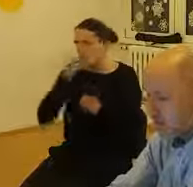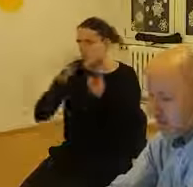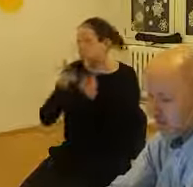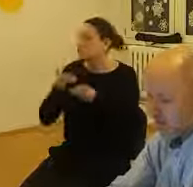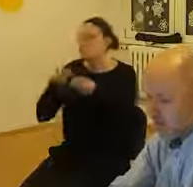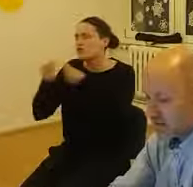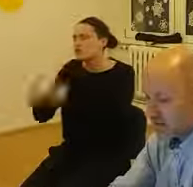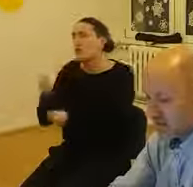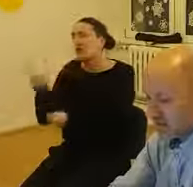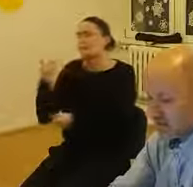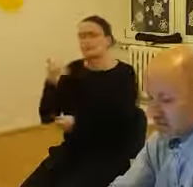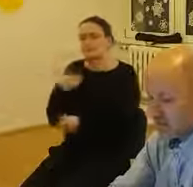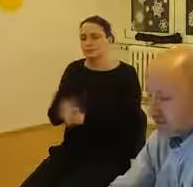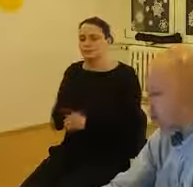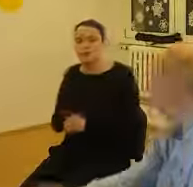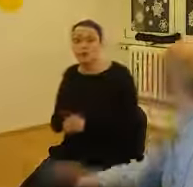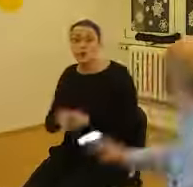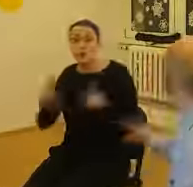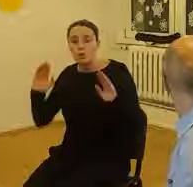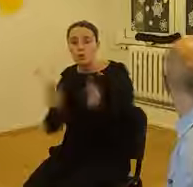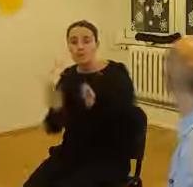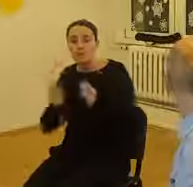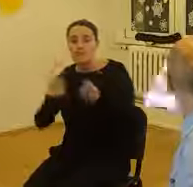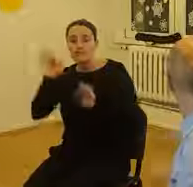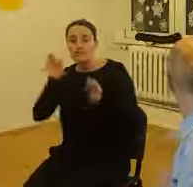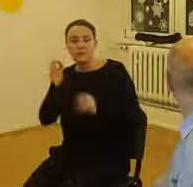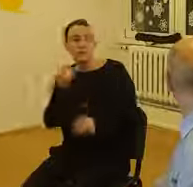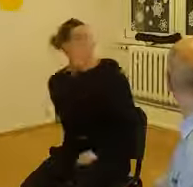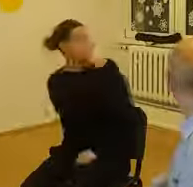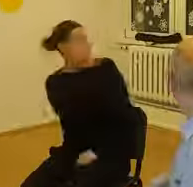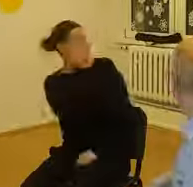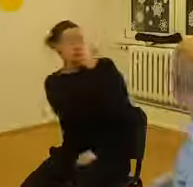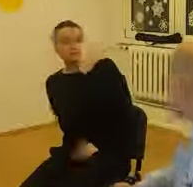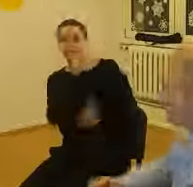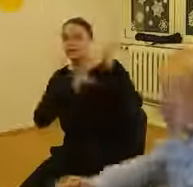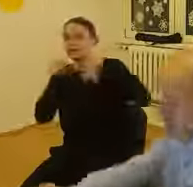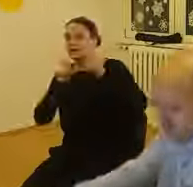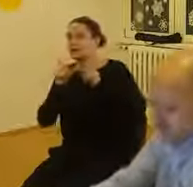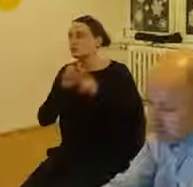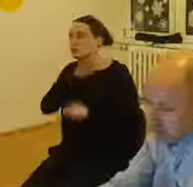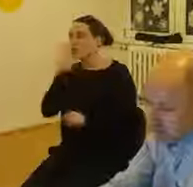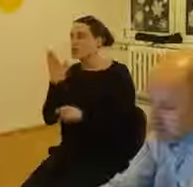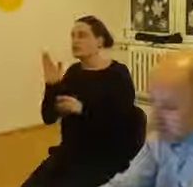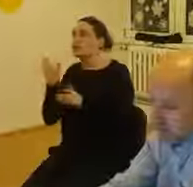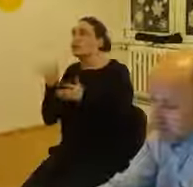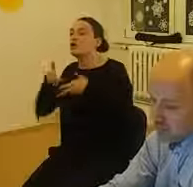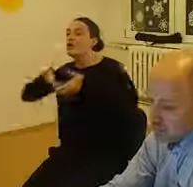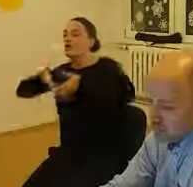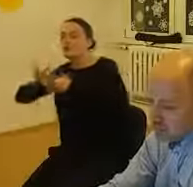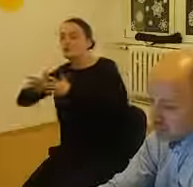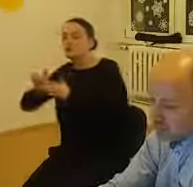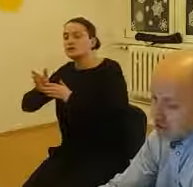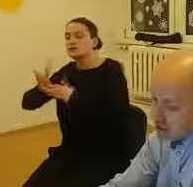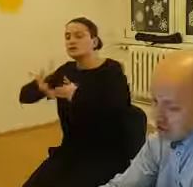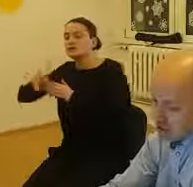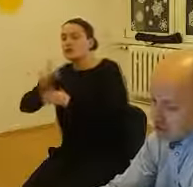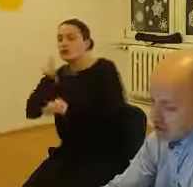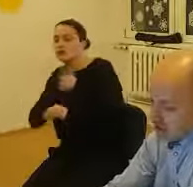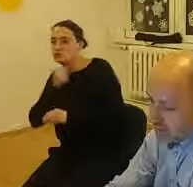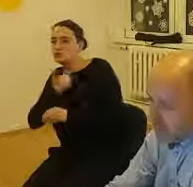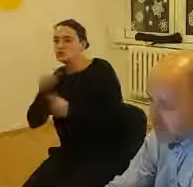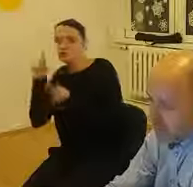Tutaj krótka informacja. Zdjęcie po lewej stronie, to jest odnośnie właśnie Drogi Zielonej, po spotkaniu, które się